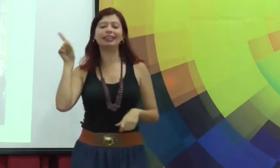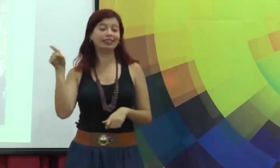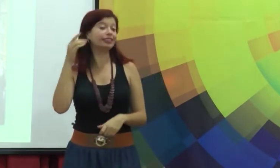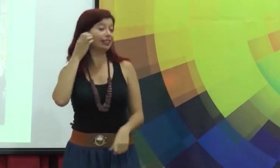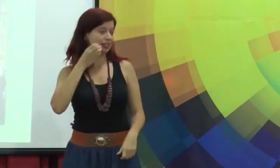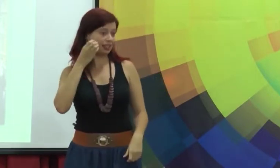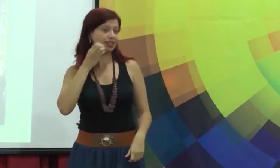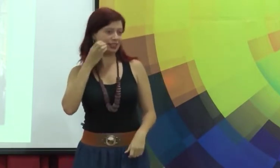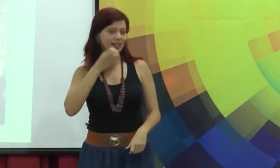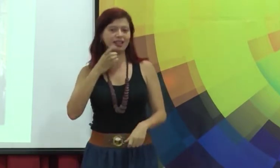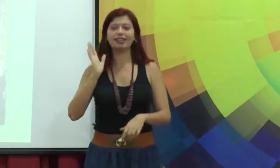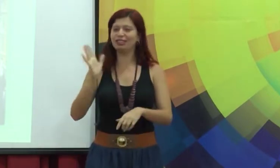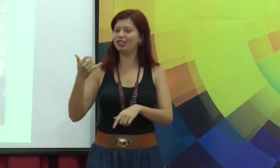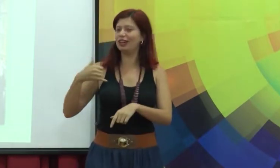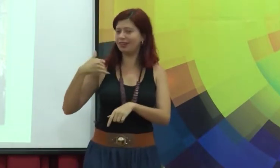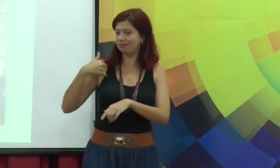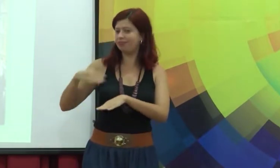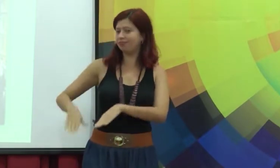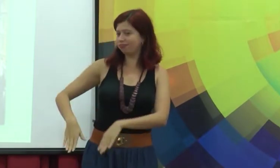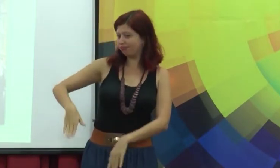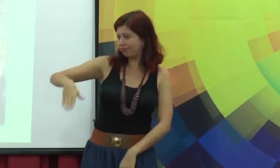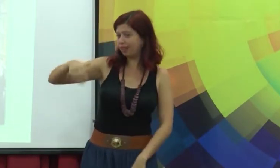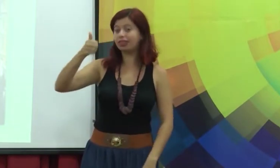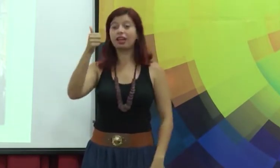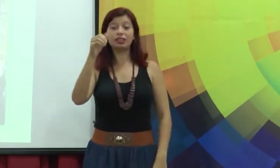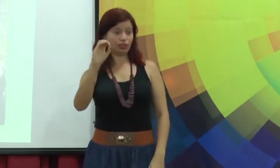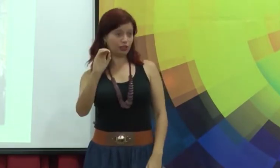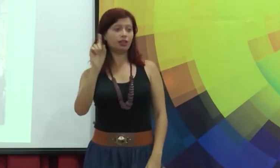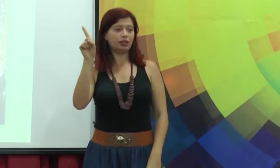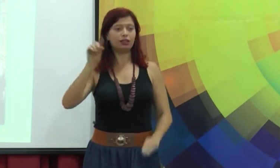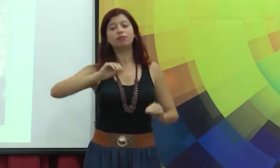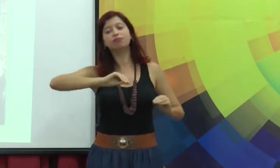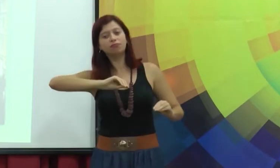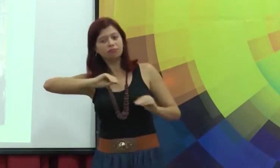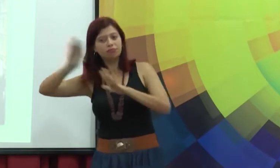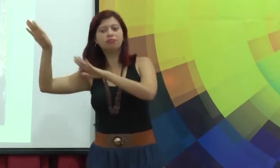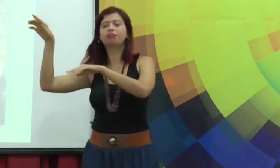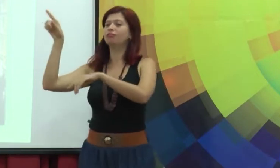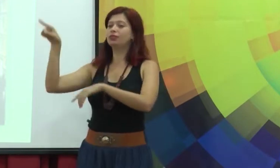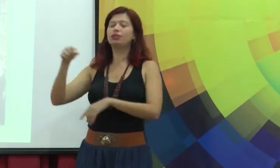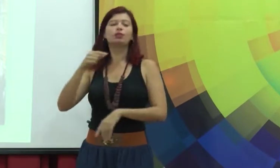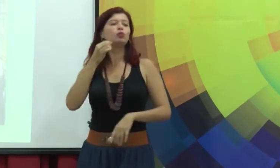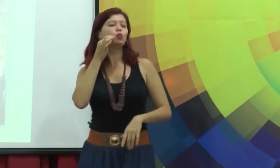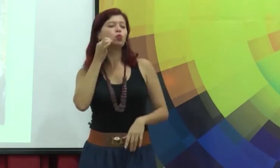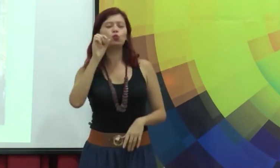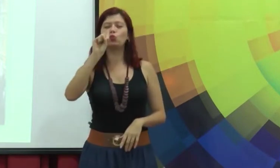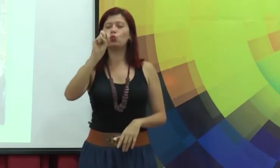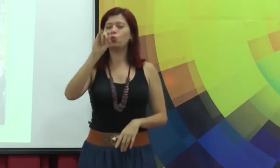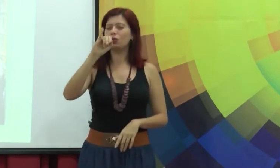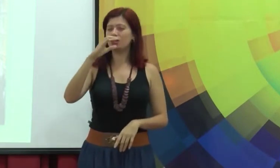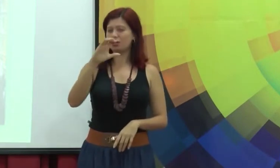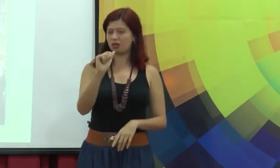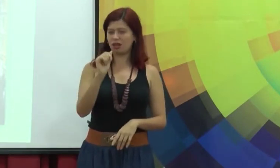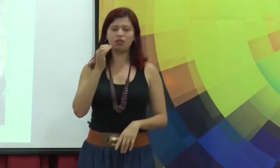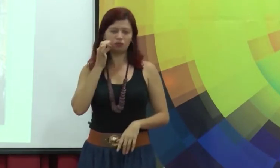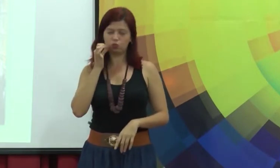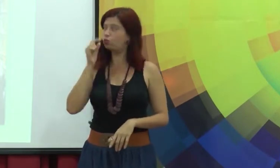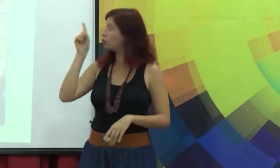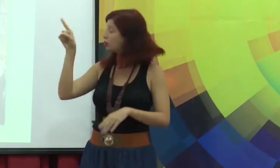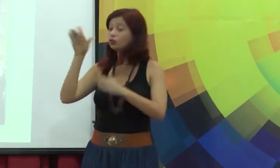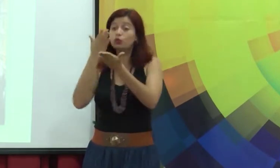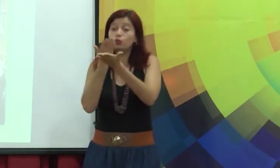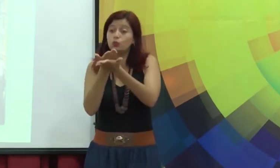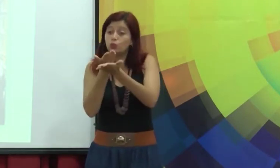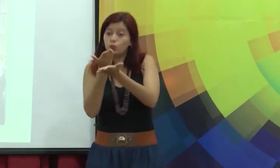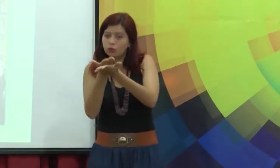Muito bem. Então, Kardec, ele cresceu, depois de uns 10 anos foi estudar